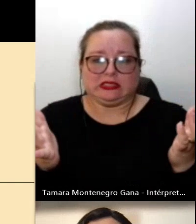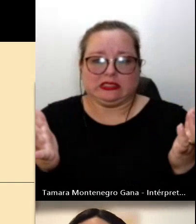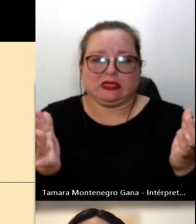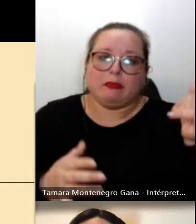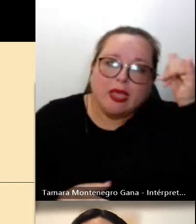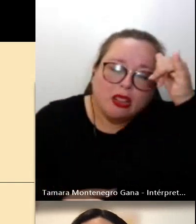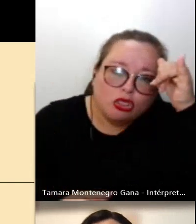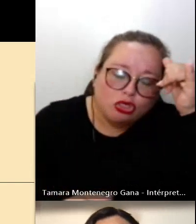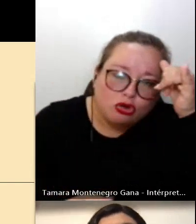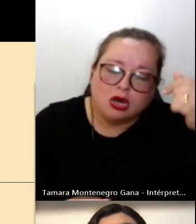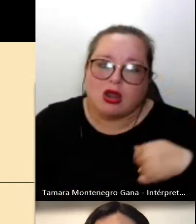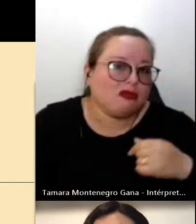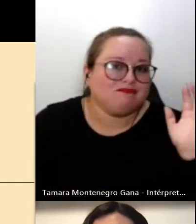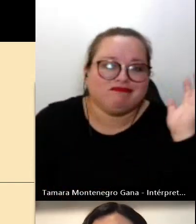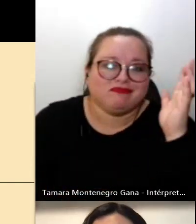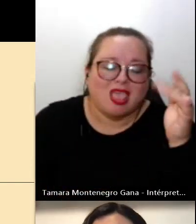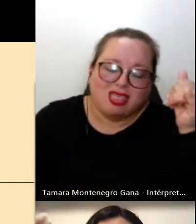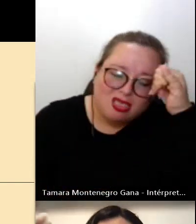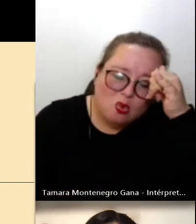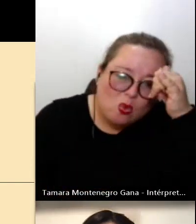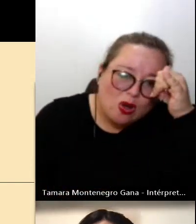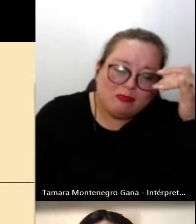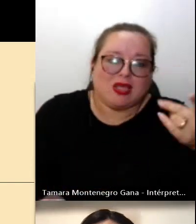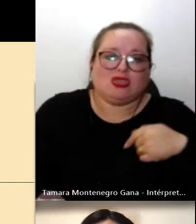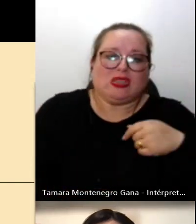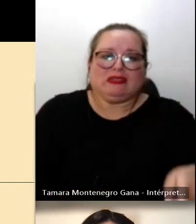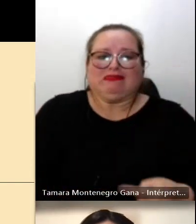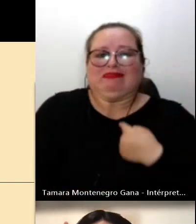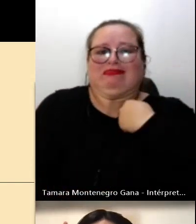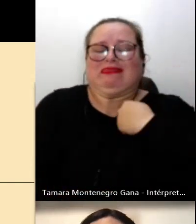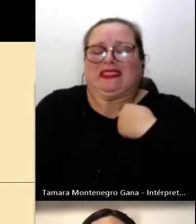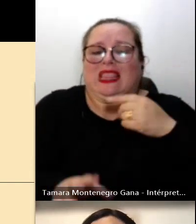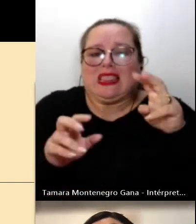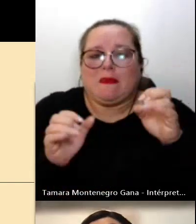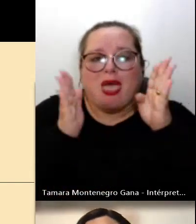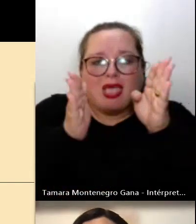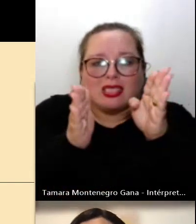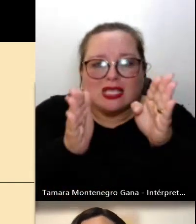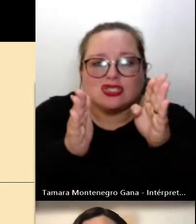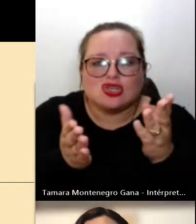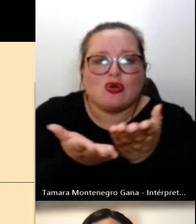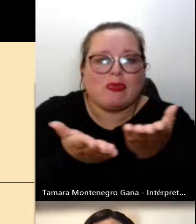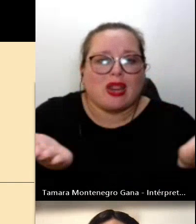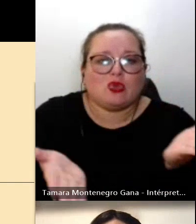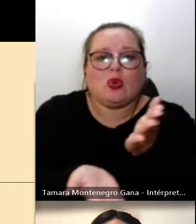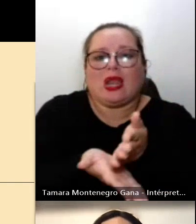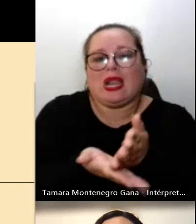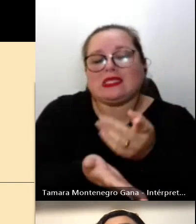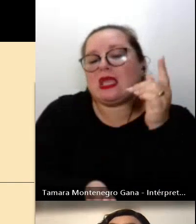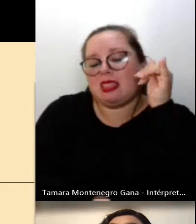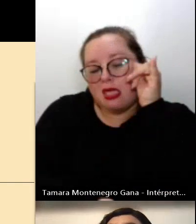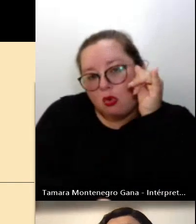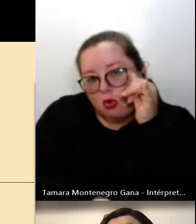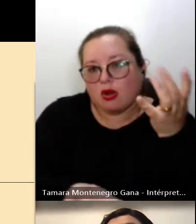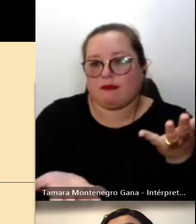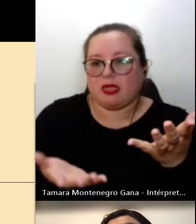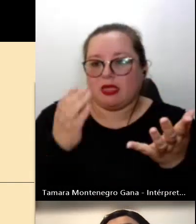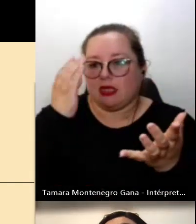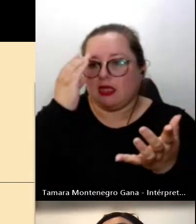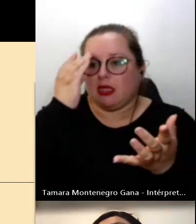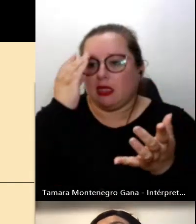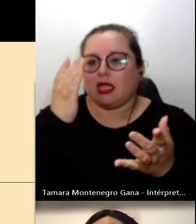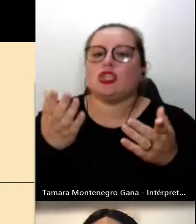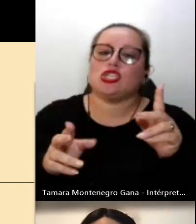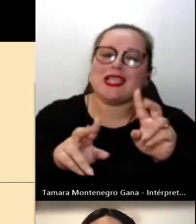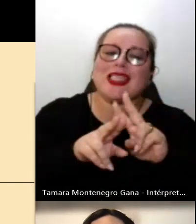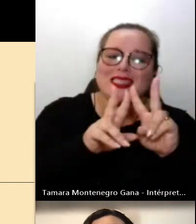perdona, no me di cuenta que te estaba interrumpiendo a ti en tu atención para tú hacer la clase, por ejemplo. Y entonces ir